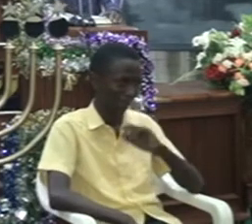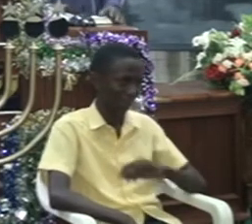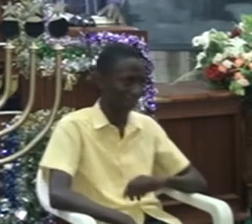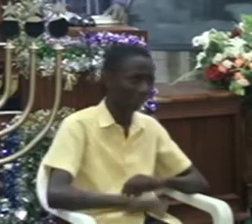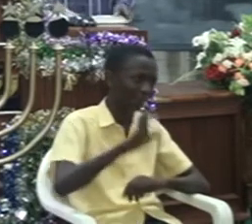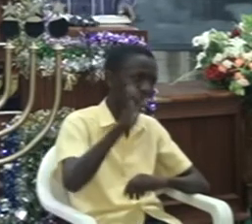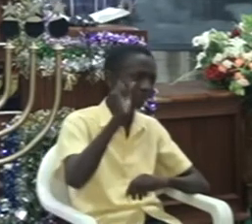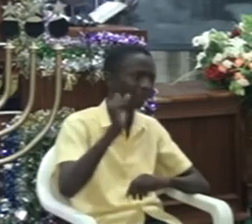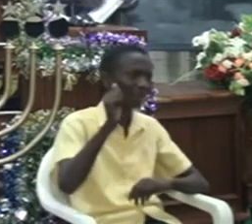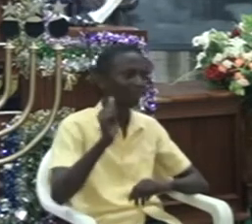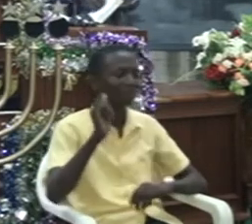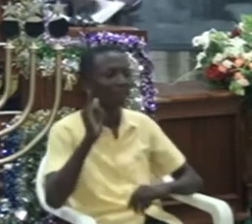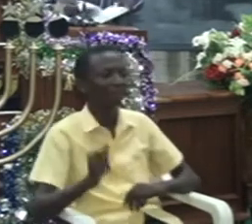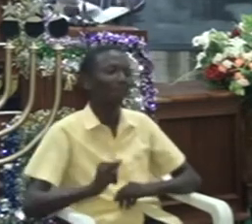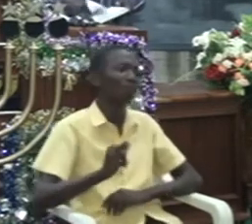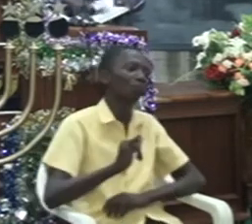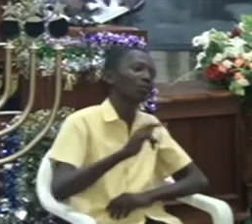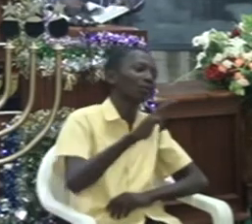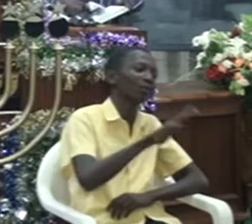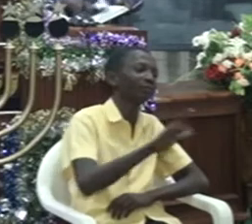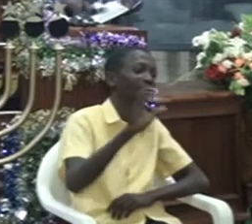Esaïe 30. Isaya makumi tatu.